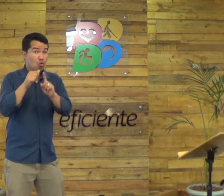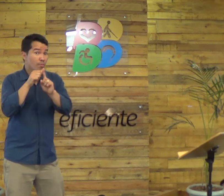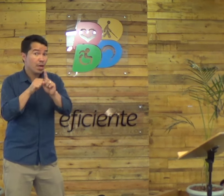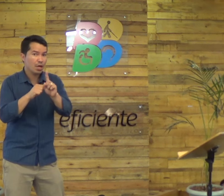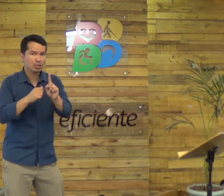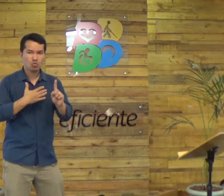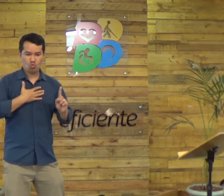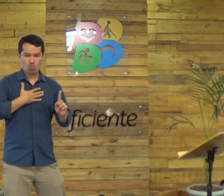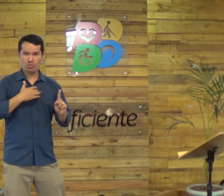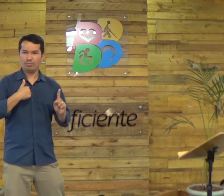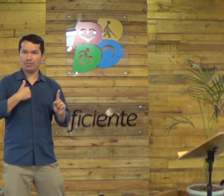aí eu estava falando, estava conversando,